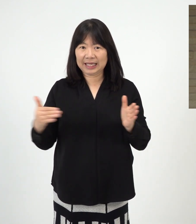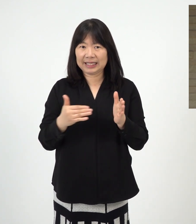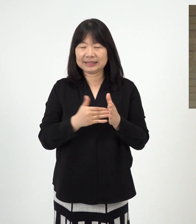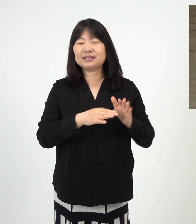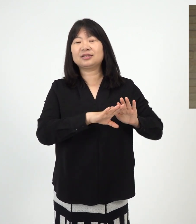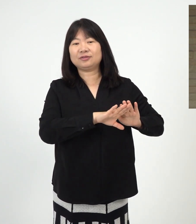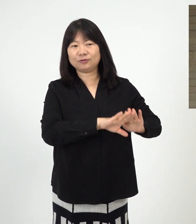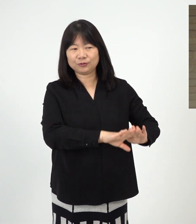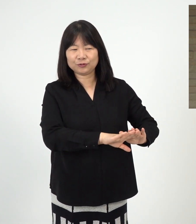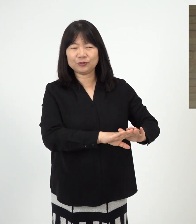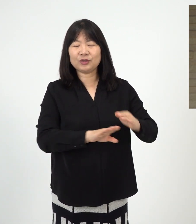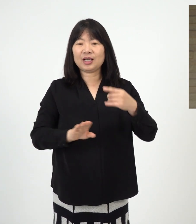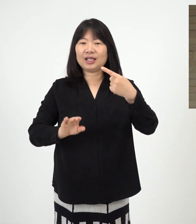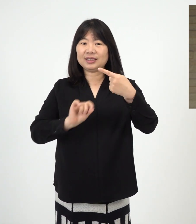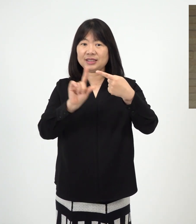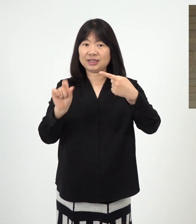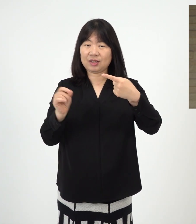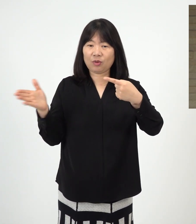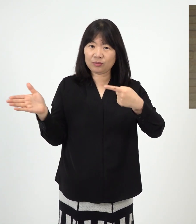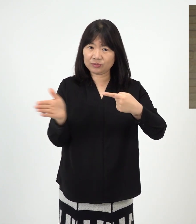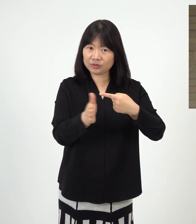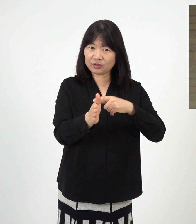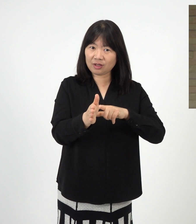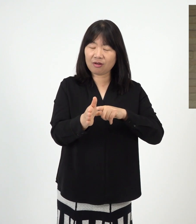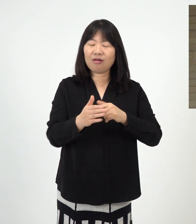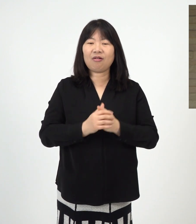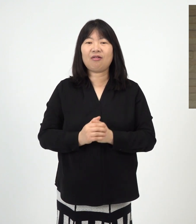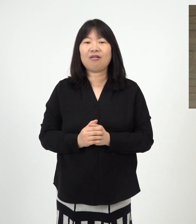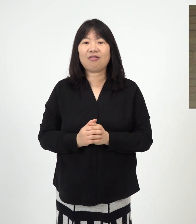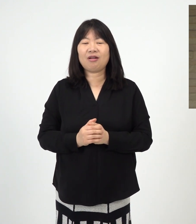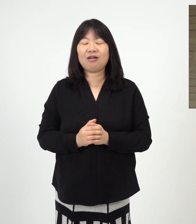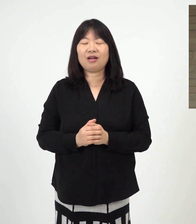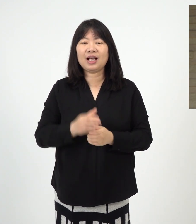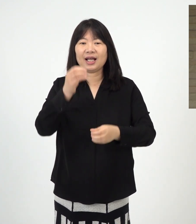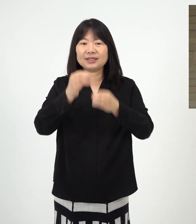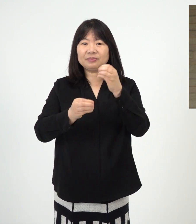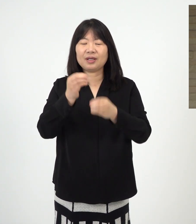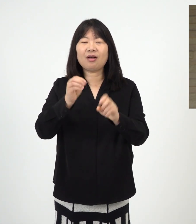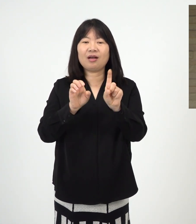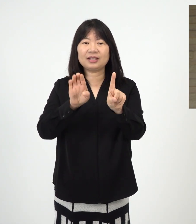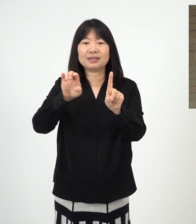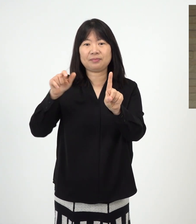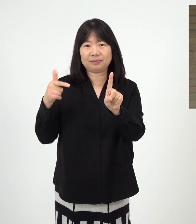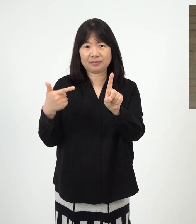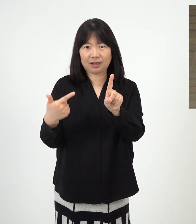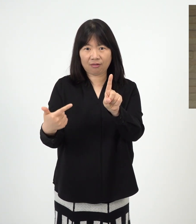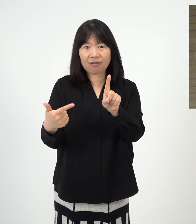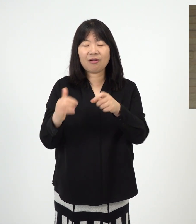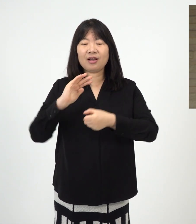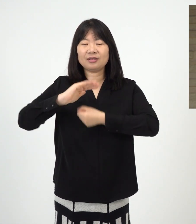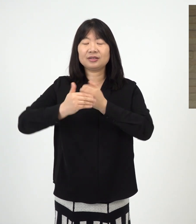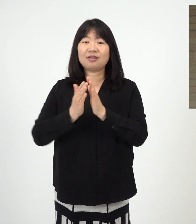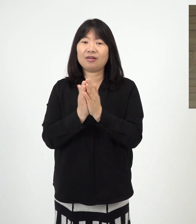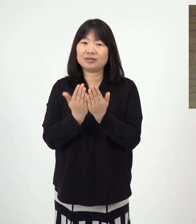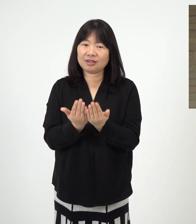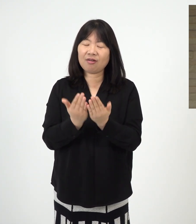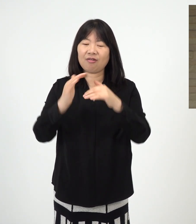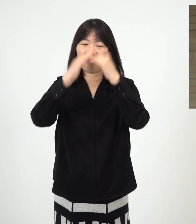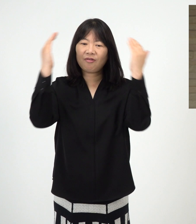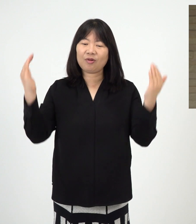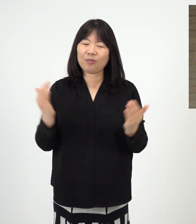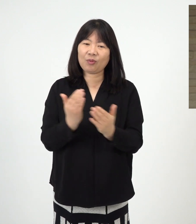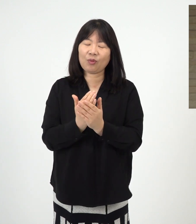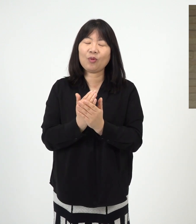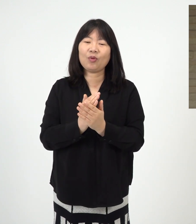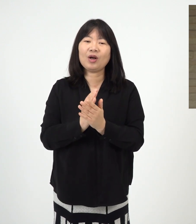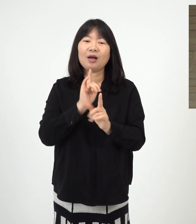멈추고 이제 1월부터는 오는 주일은 시편 1편, 어쩌면 성경 전체